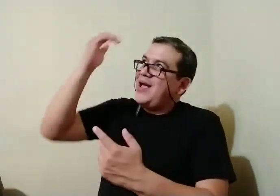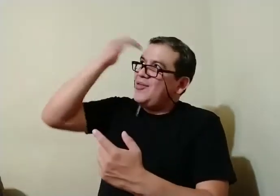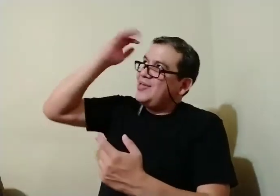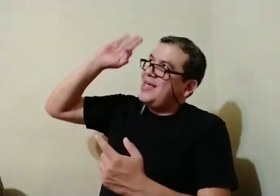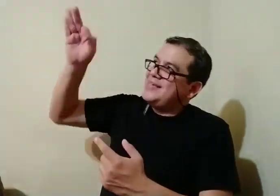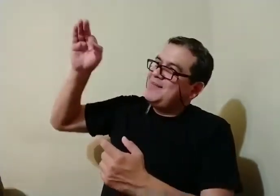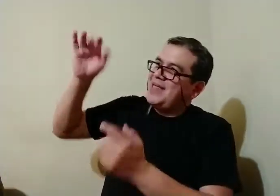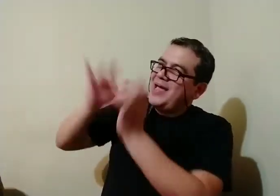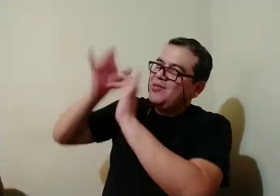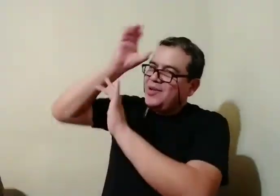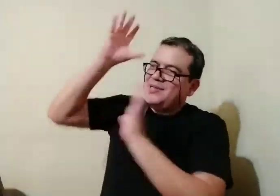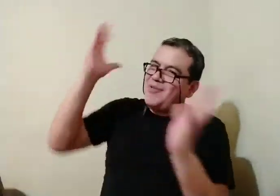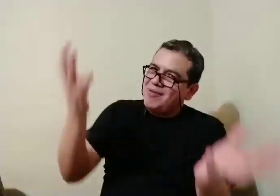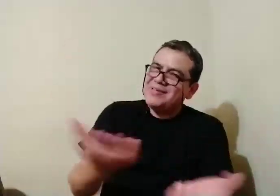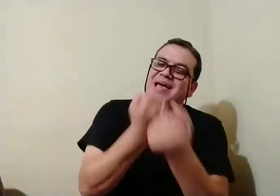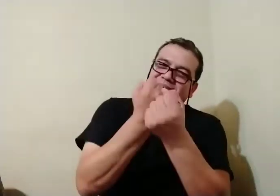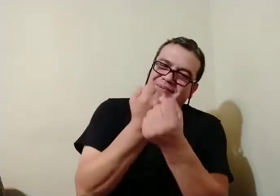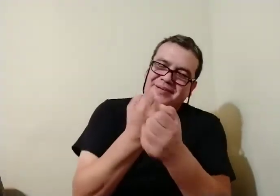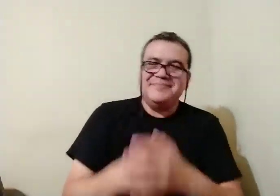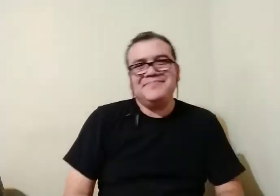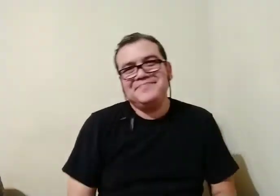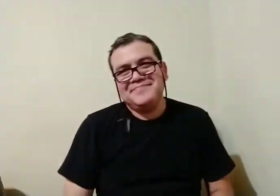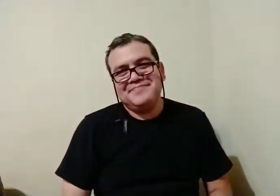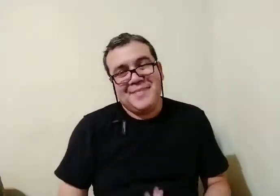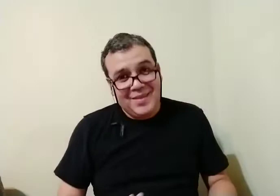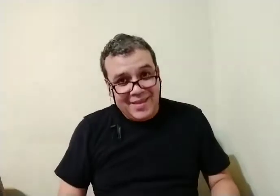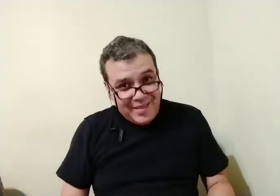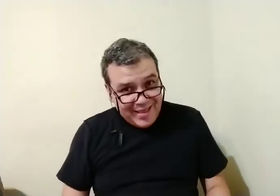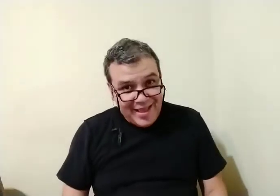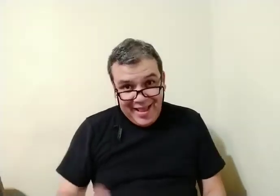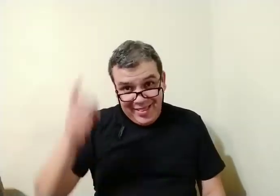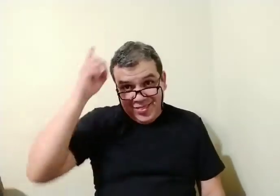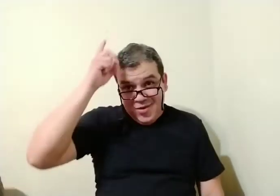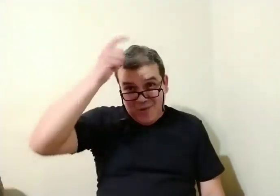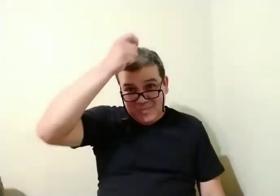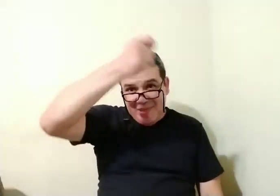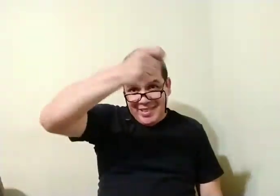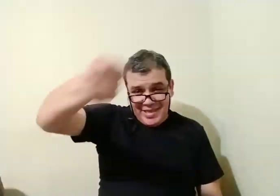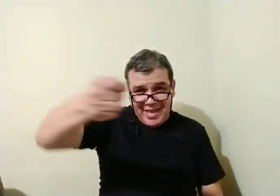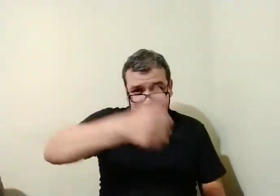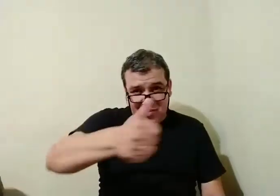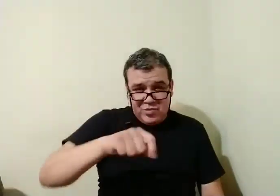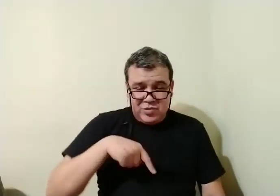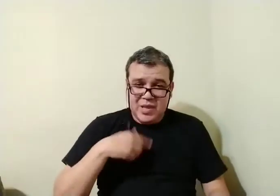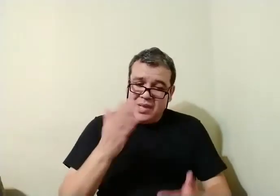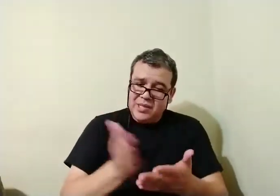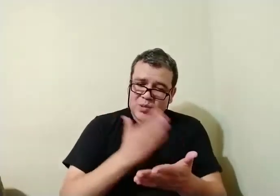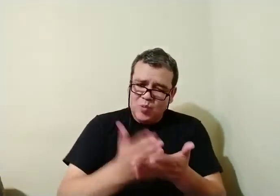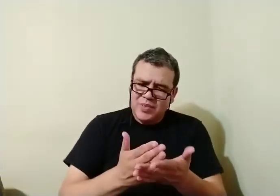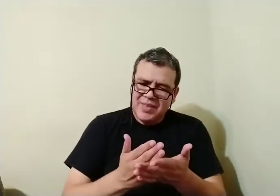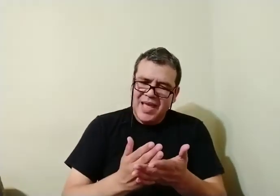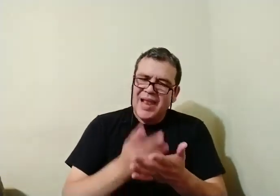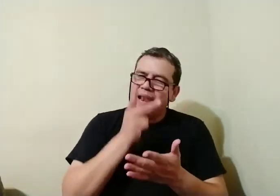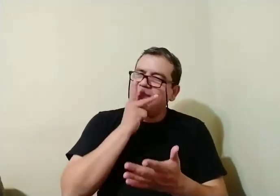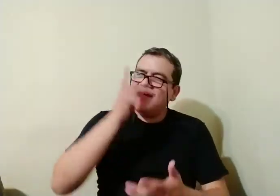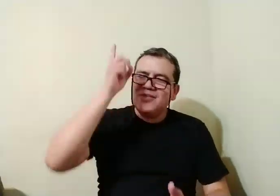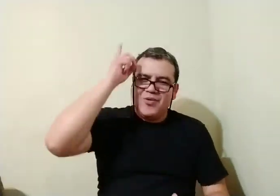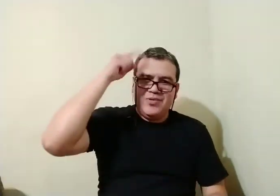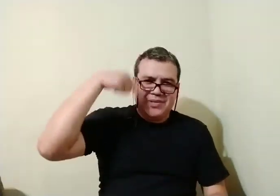Que Dios bendiga el estudio de su palabra en esta semana. Y